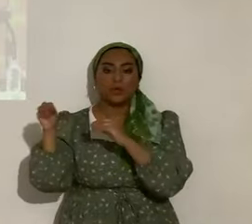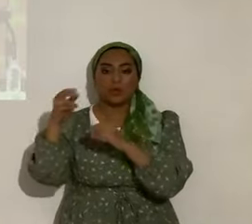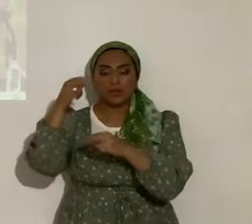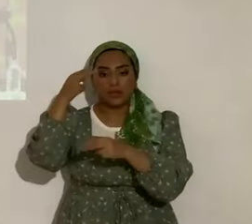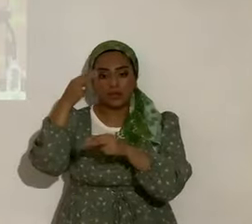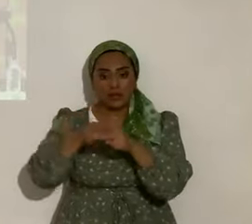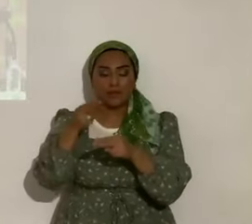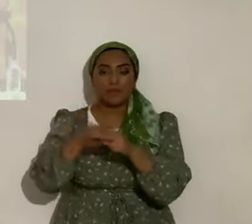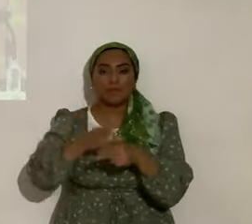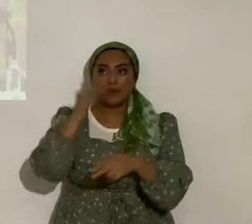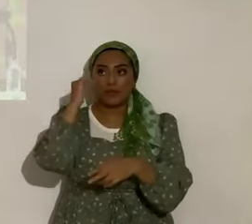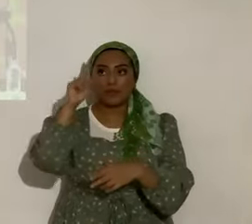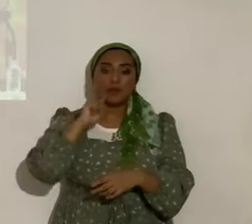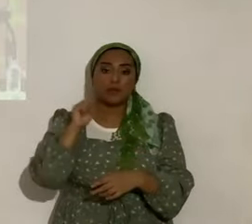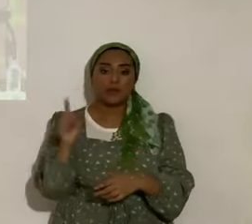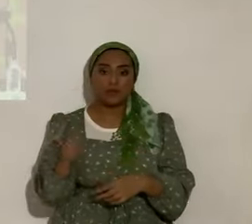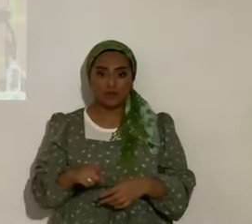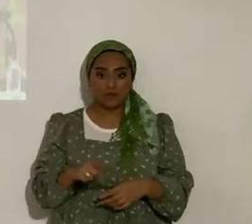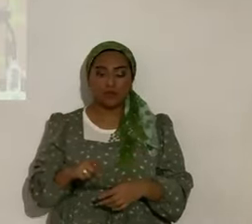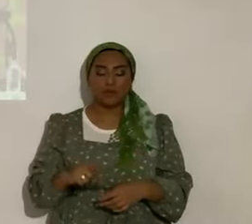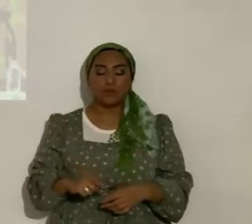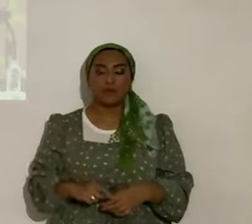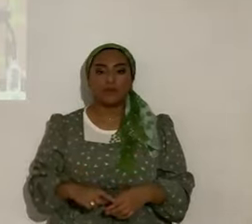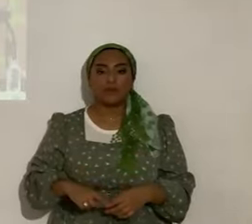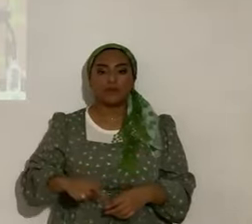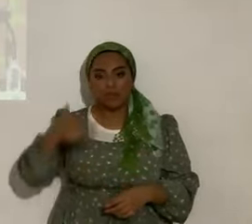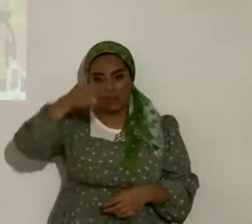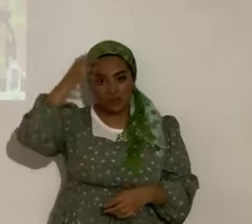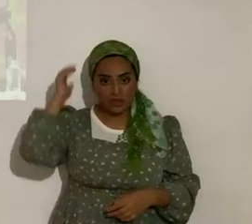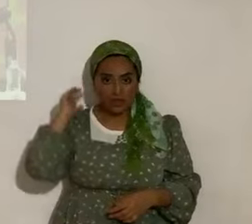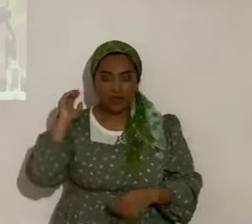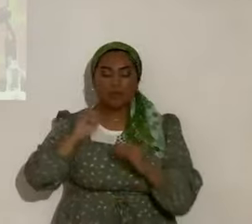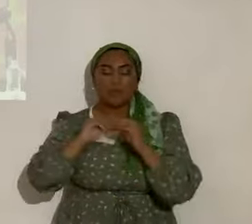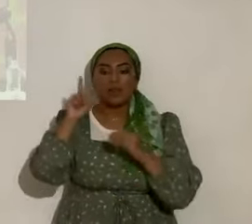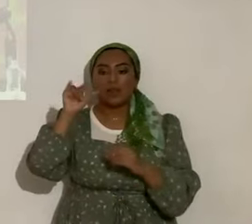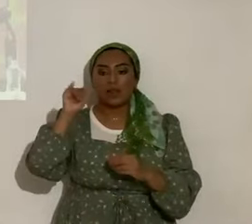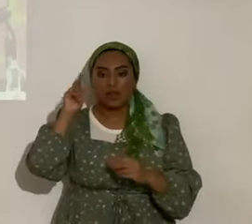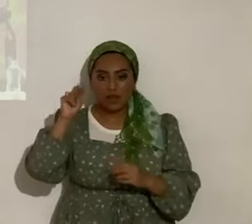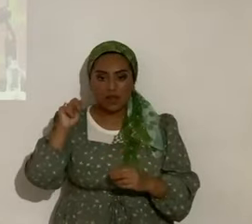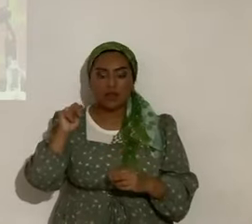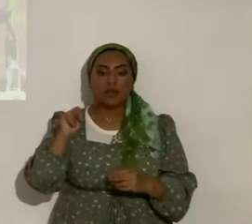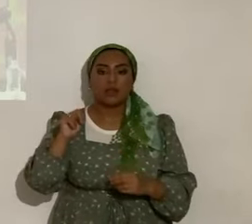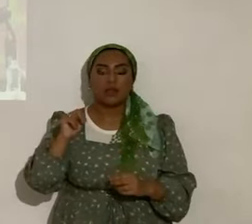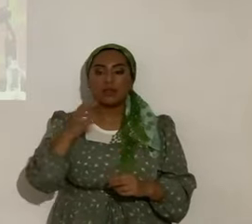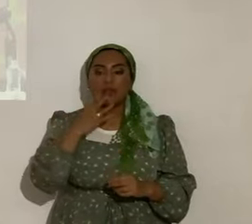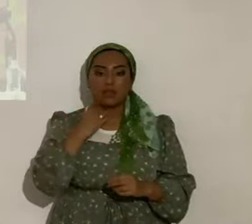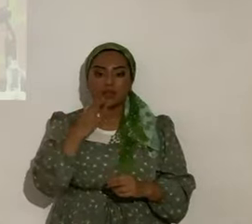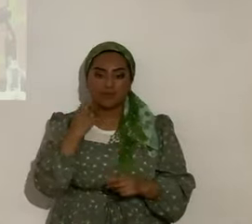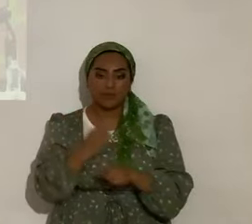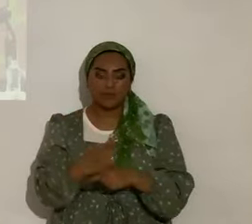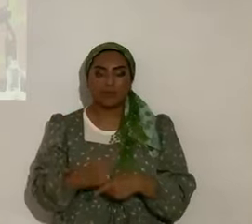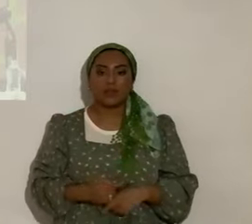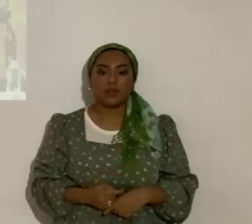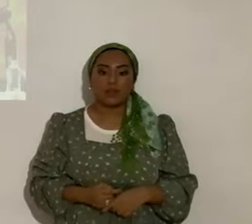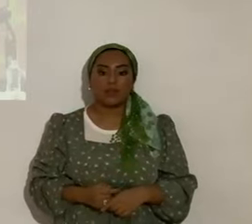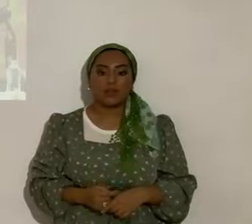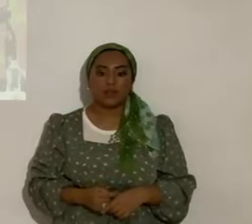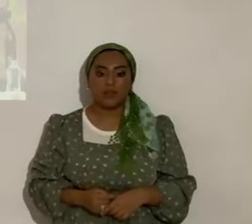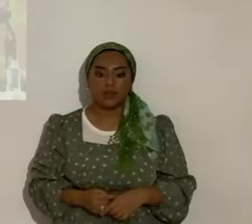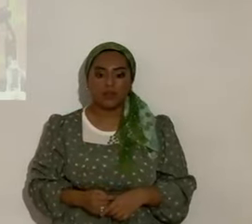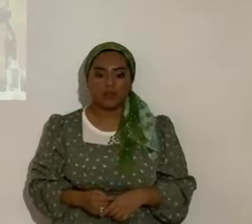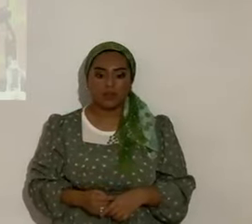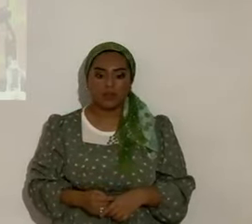por mandato de Yahweh. Al león le puso león, al elefante elefante, lógico, en hebreo, ¿verdad? Etcétera, etcétera.